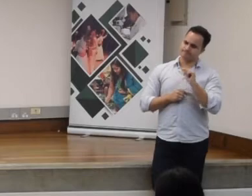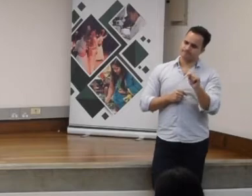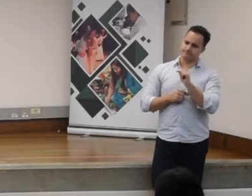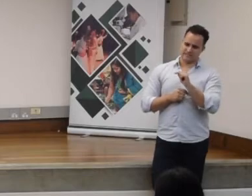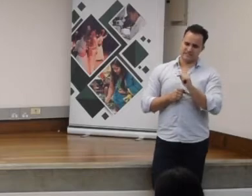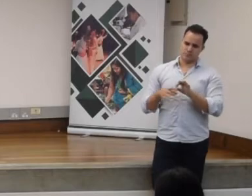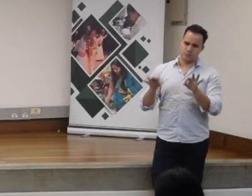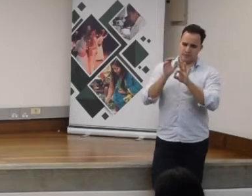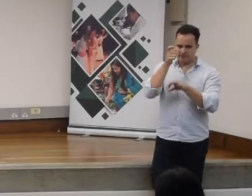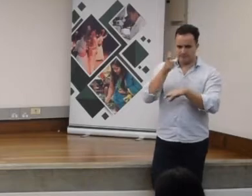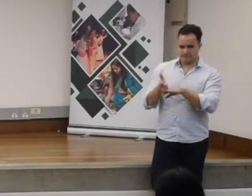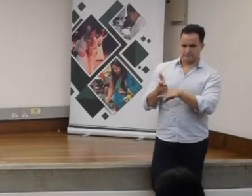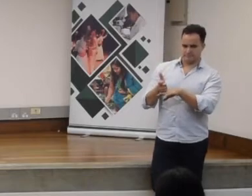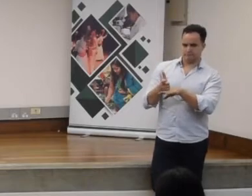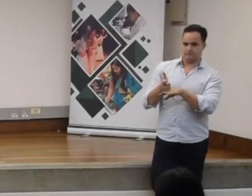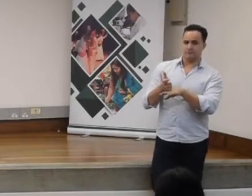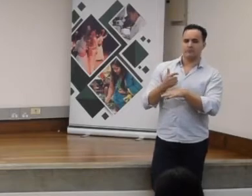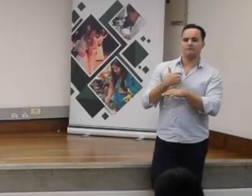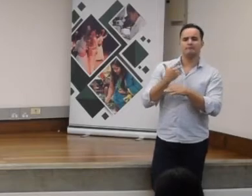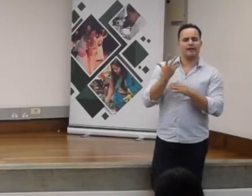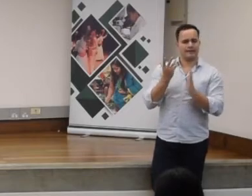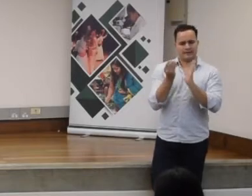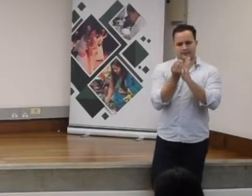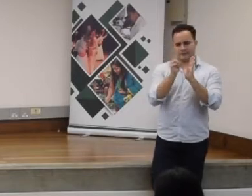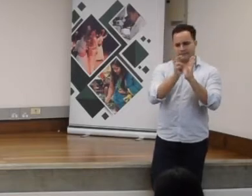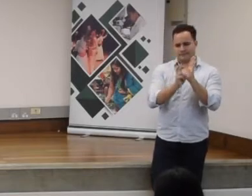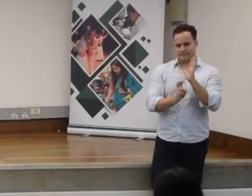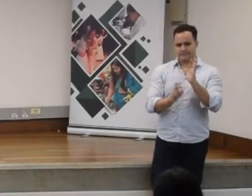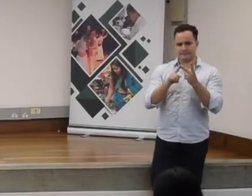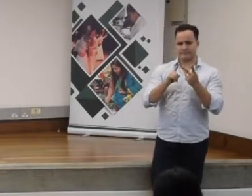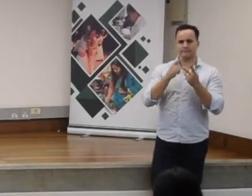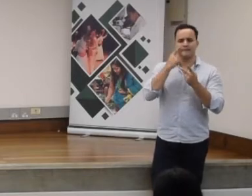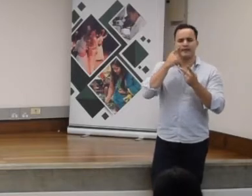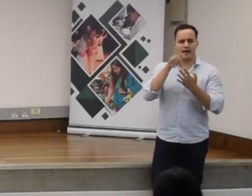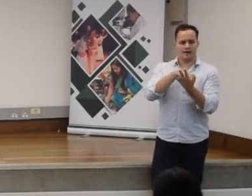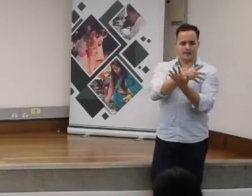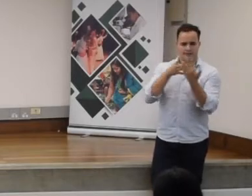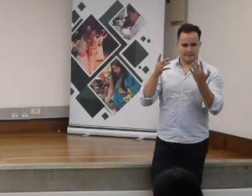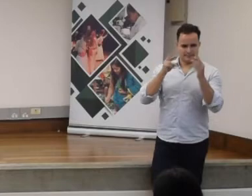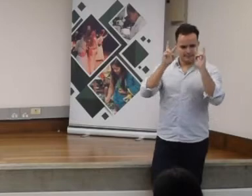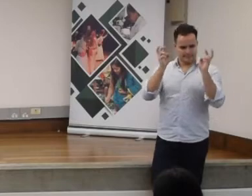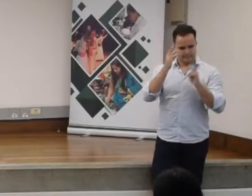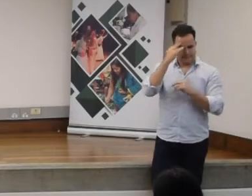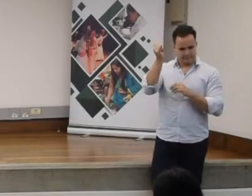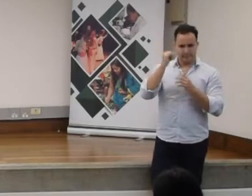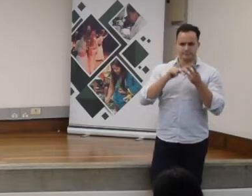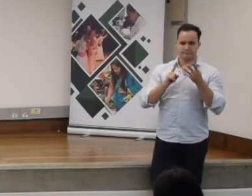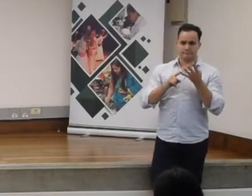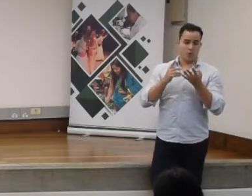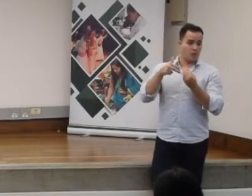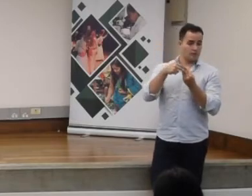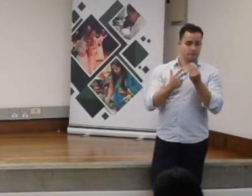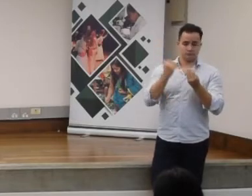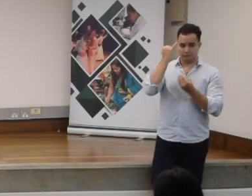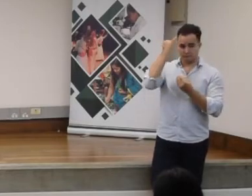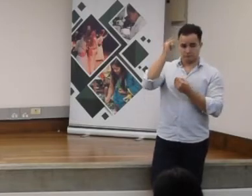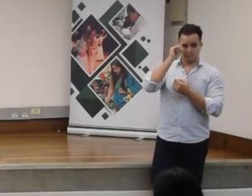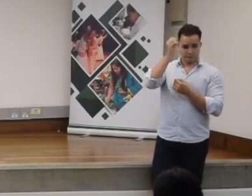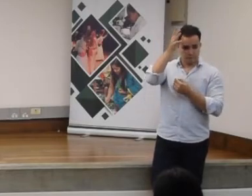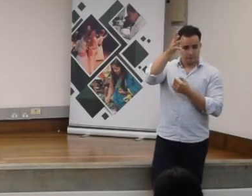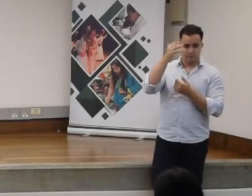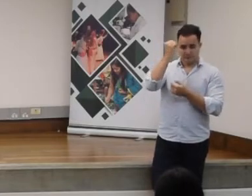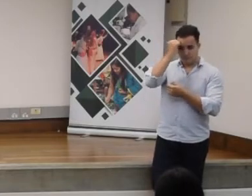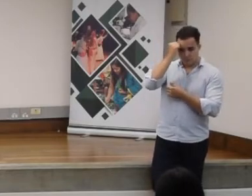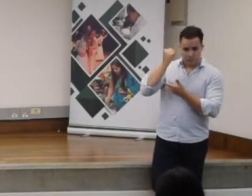una revisión de los contenidos, la carga académica e incluso las estrategias didácticas y recursos pedagógicos o que cuenta tanto